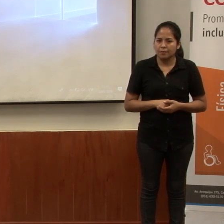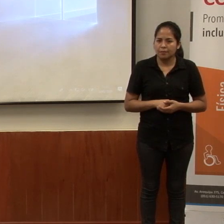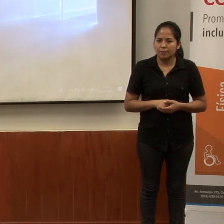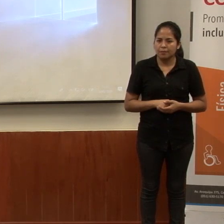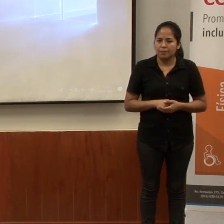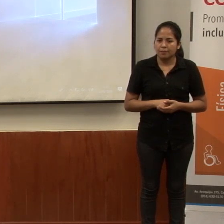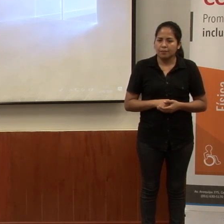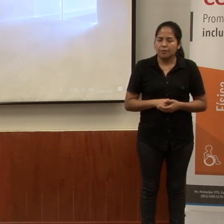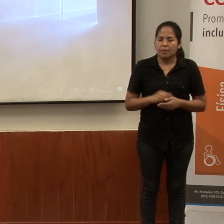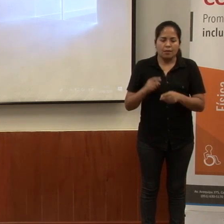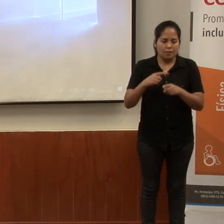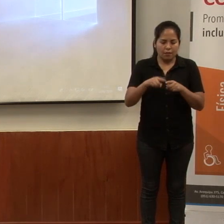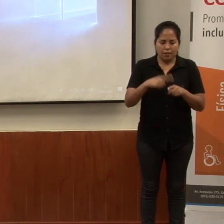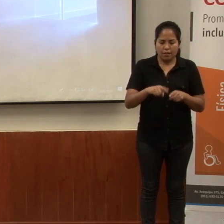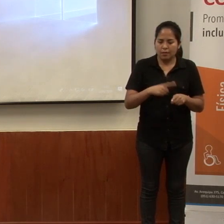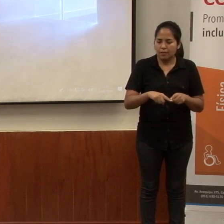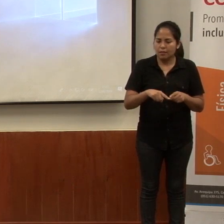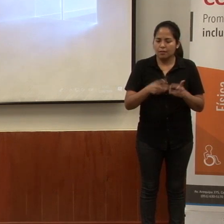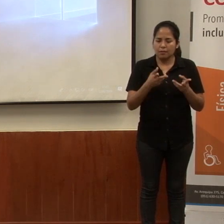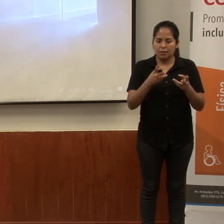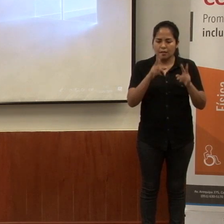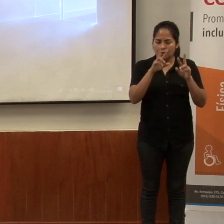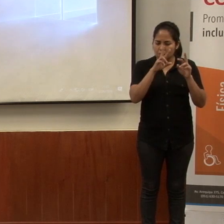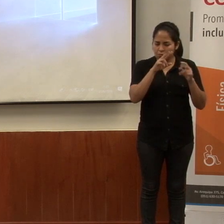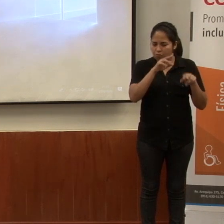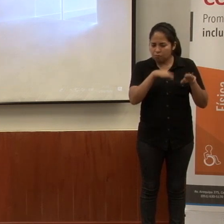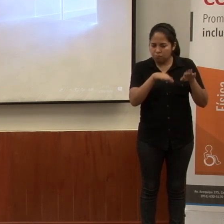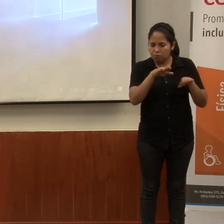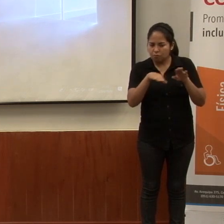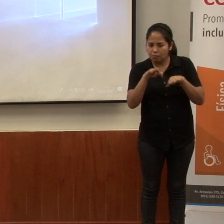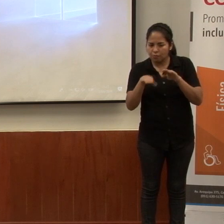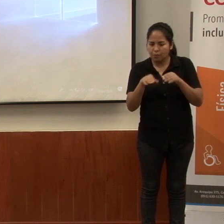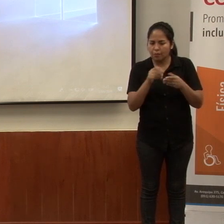amarillito. Son las 7 variables